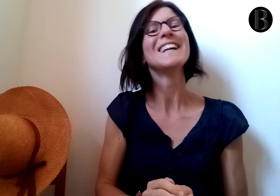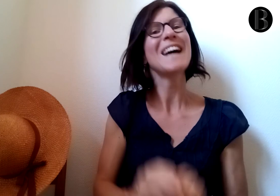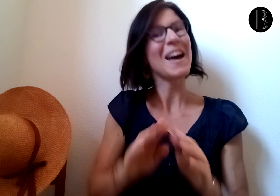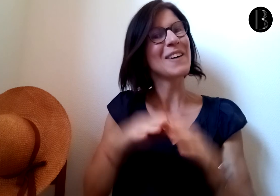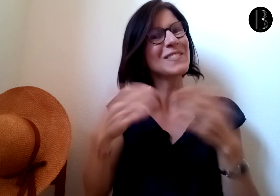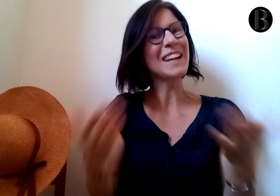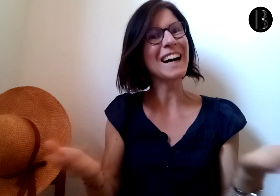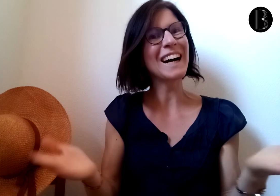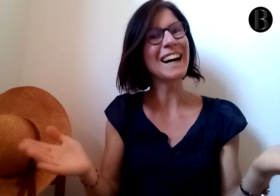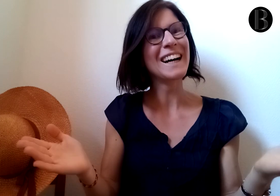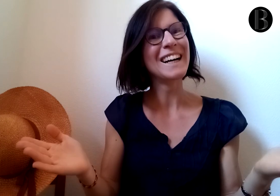Voilà.